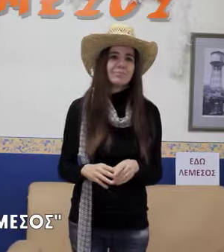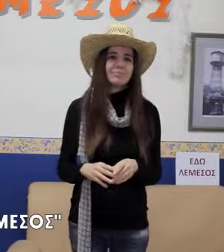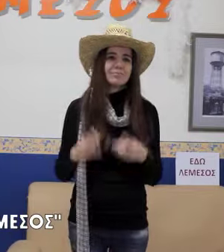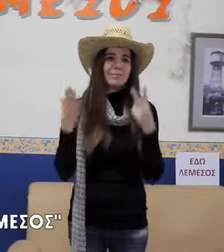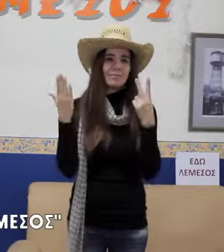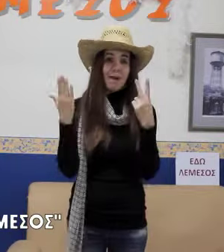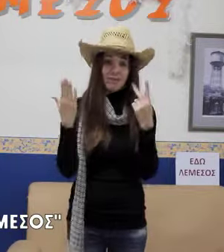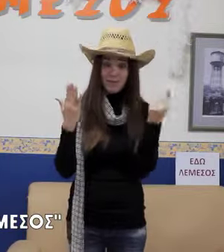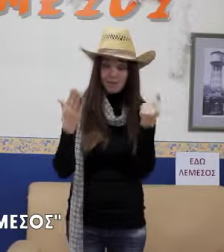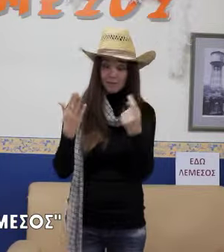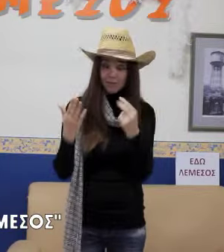7:30 το απόγευμα.